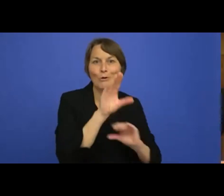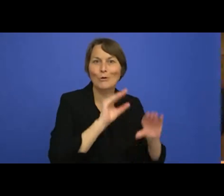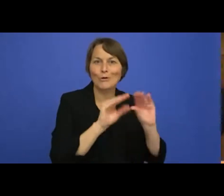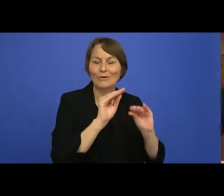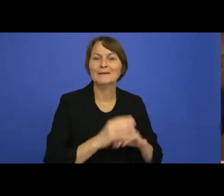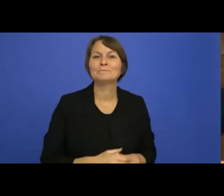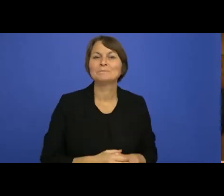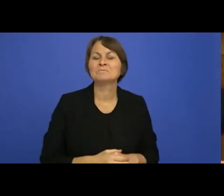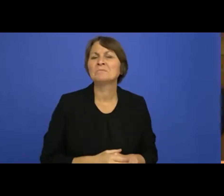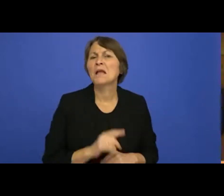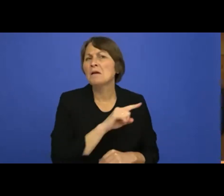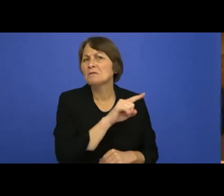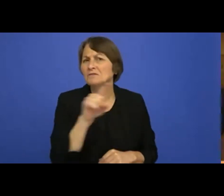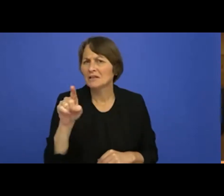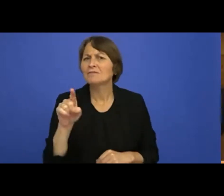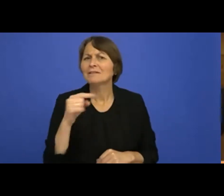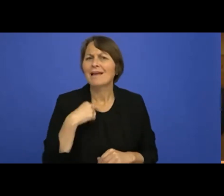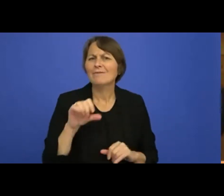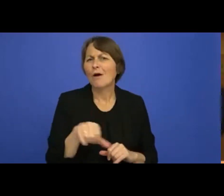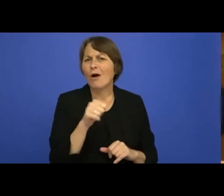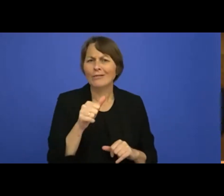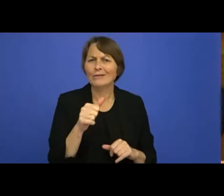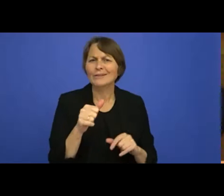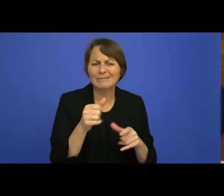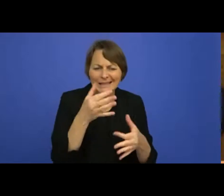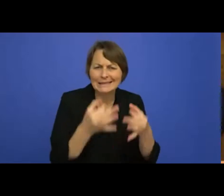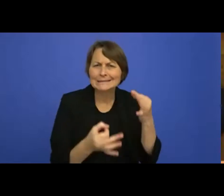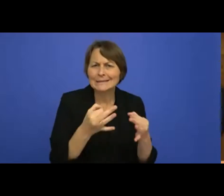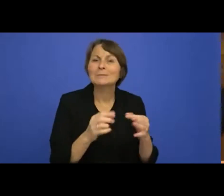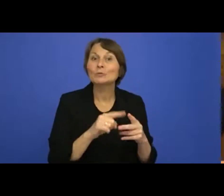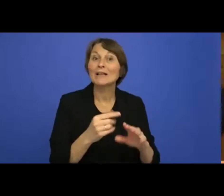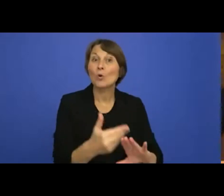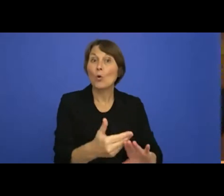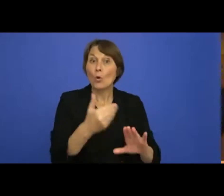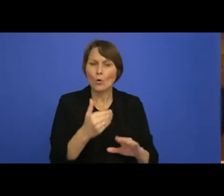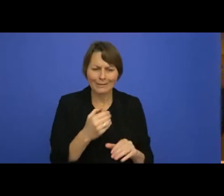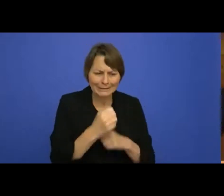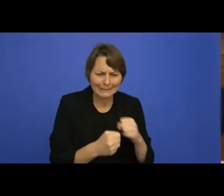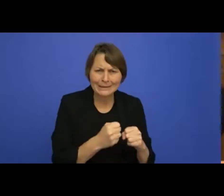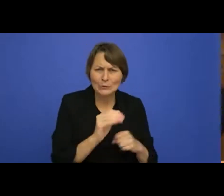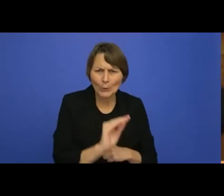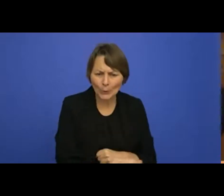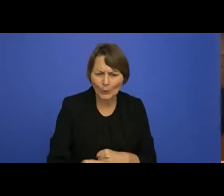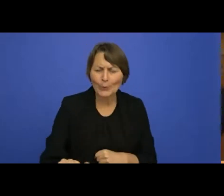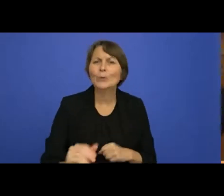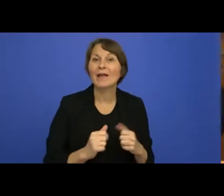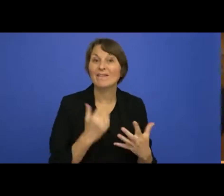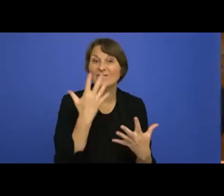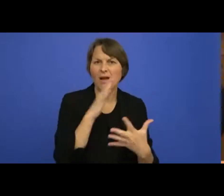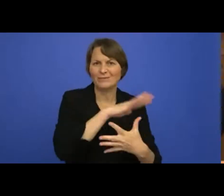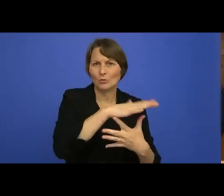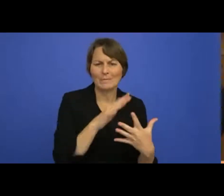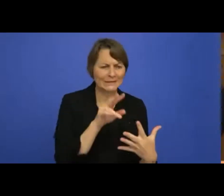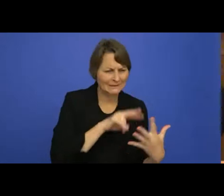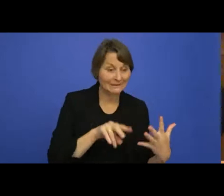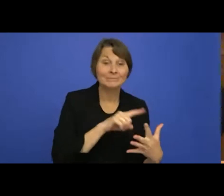les réalisations. Il y a également des évaluations dans la petite enfance au Canada. Ça donne des indicateurs sur le développement individuel de chaque enfant,